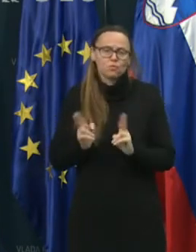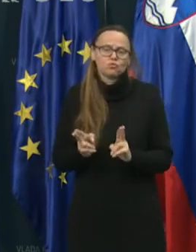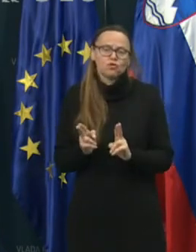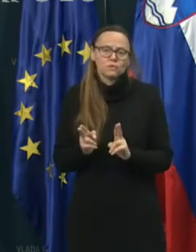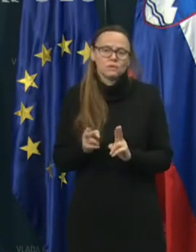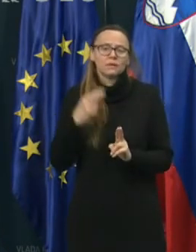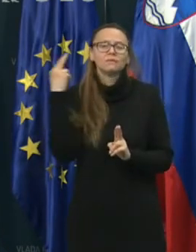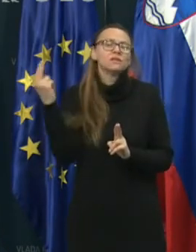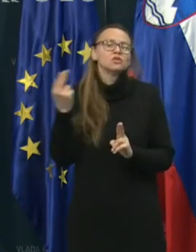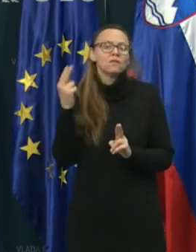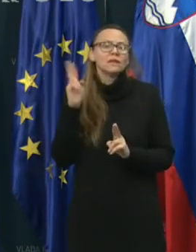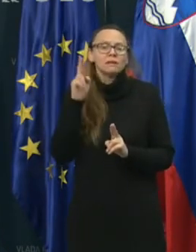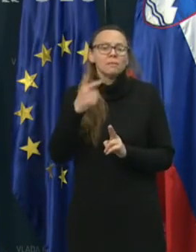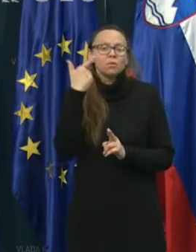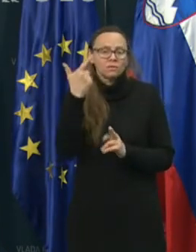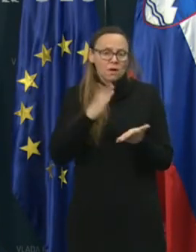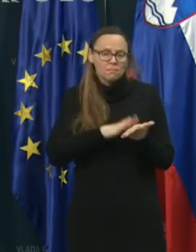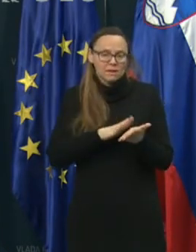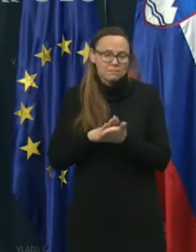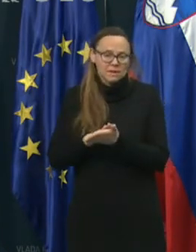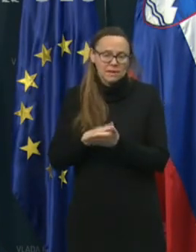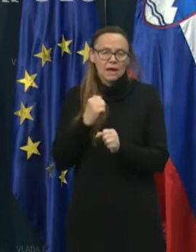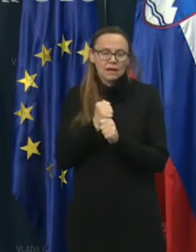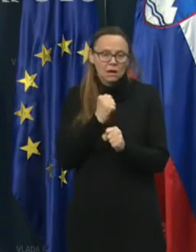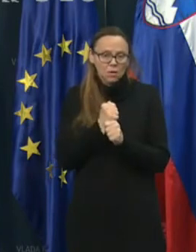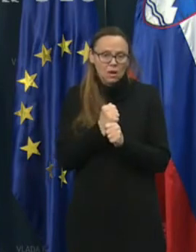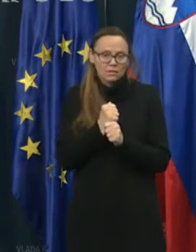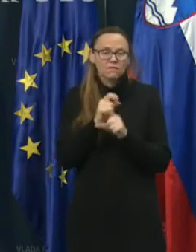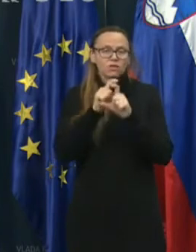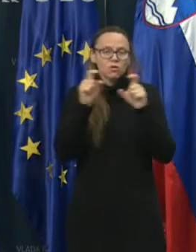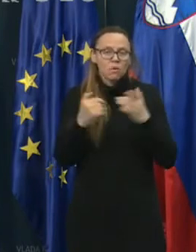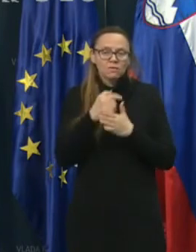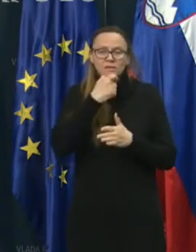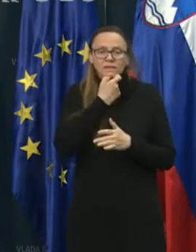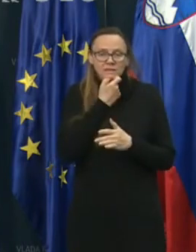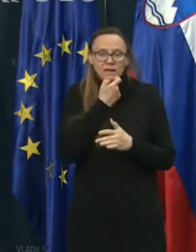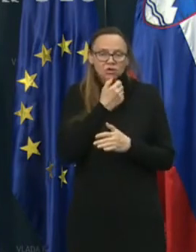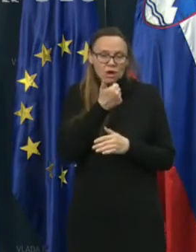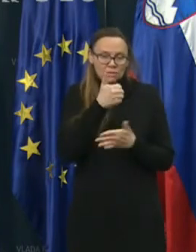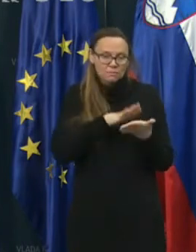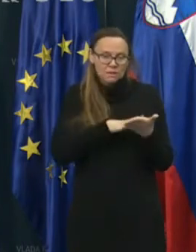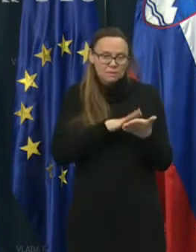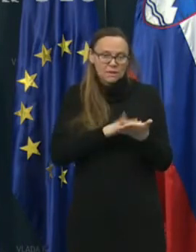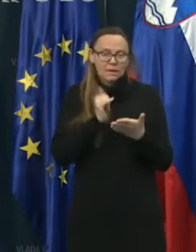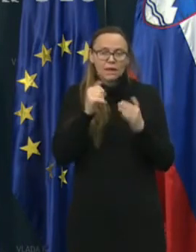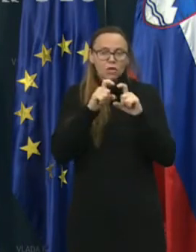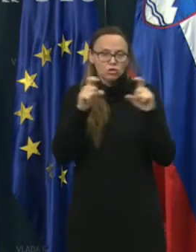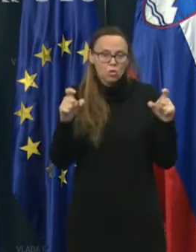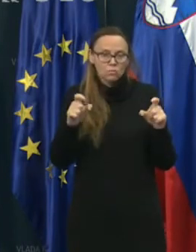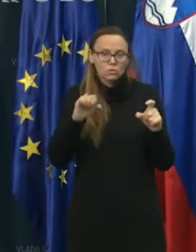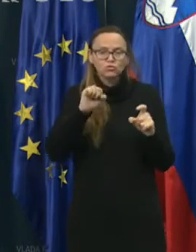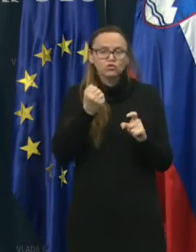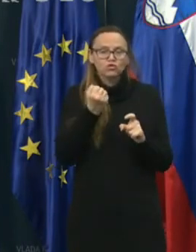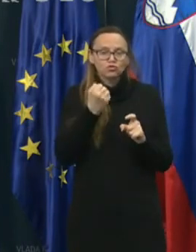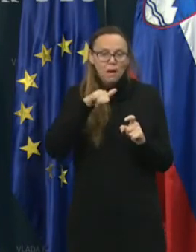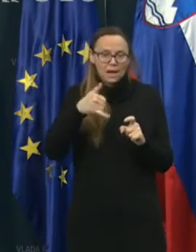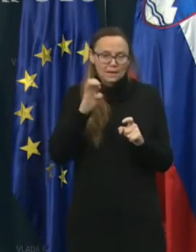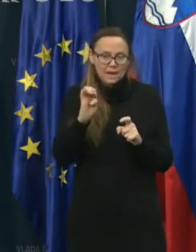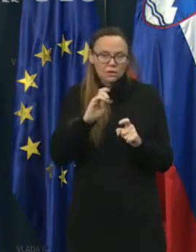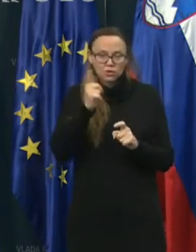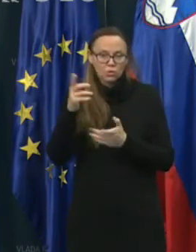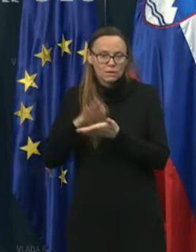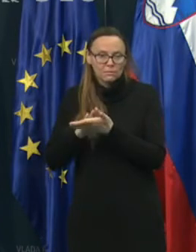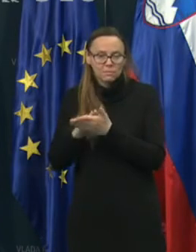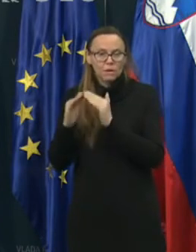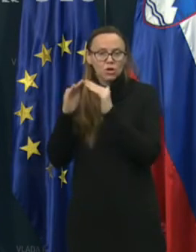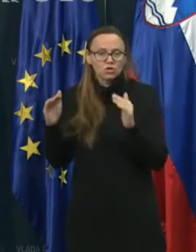V Sloveniji imamo dva primera ravnanja v domovih za starejše. En primer je dom Šmarje in drugi primer